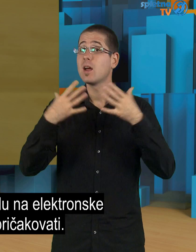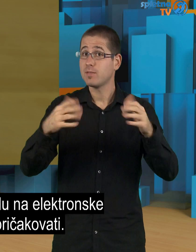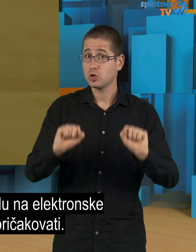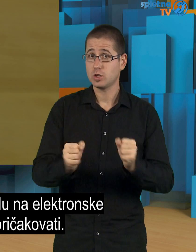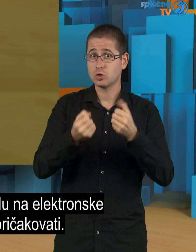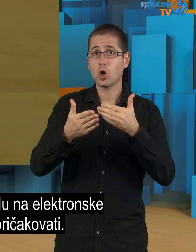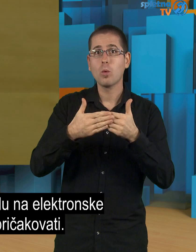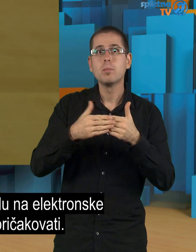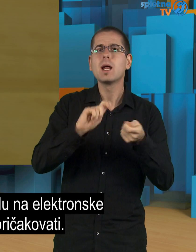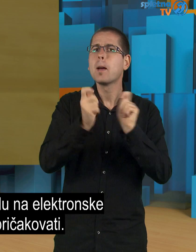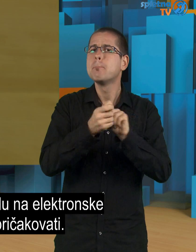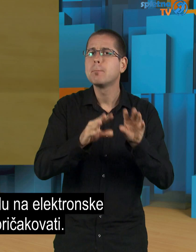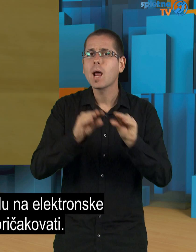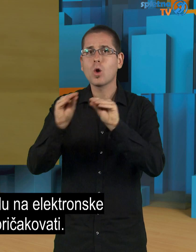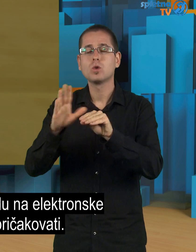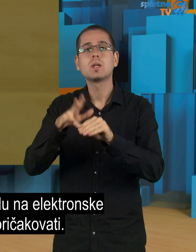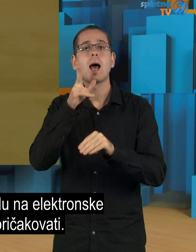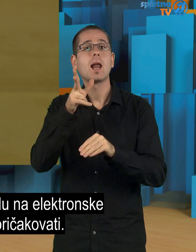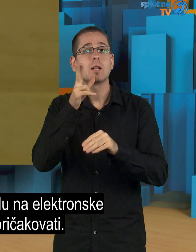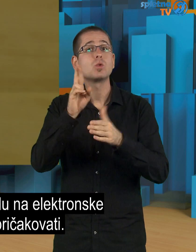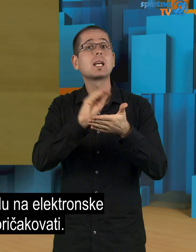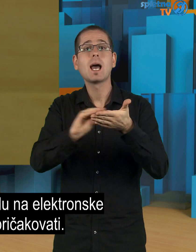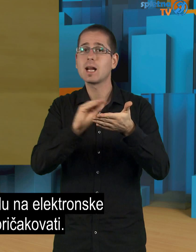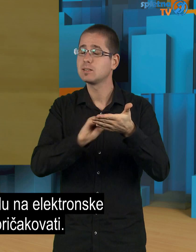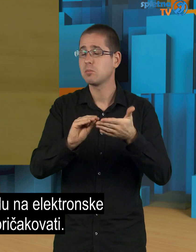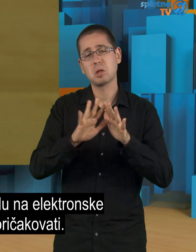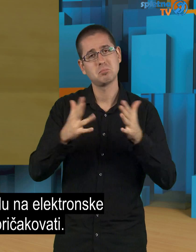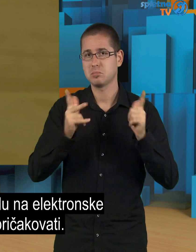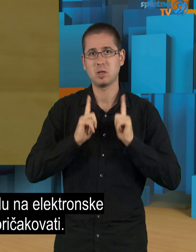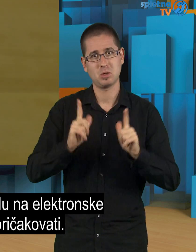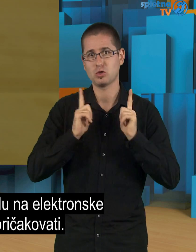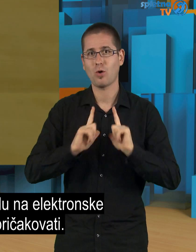Večjih težav pri prehodu na elektronske recepte tako ni pričakovati.